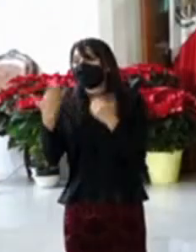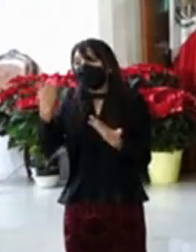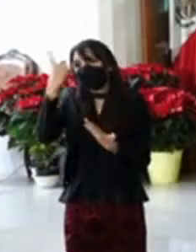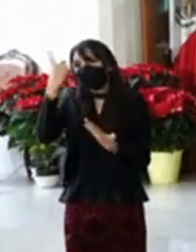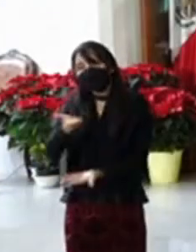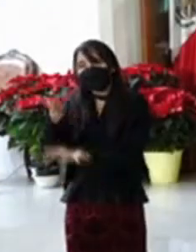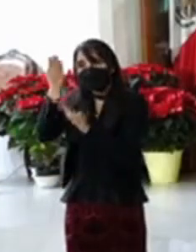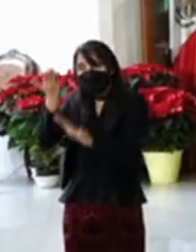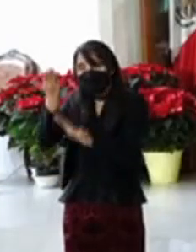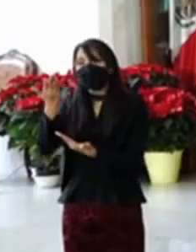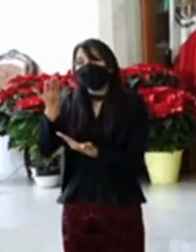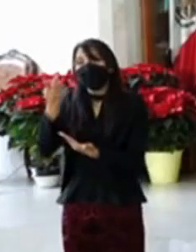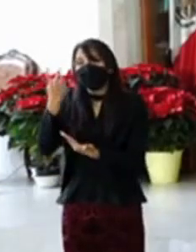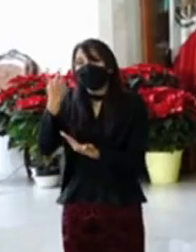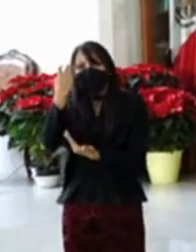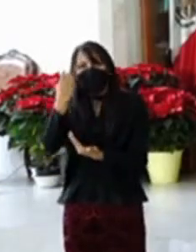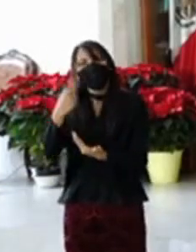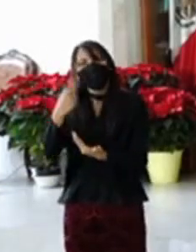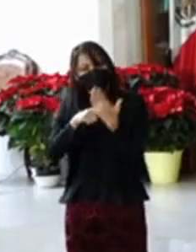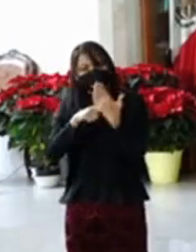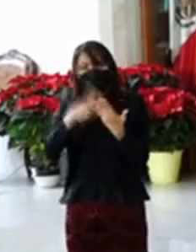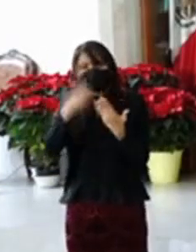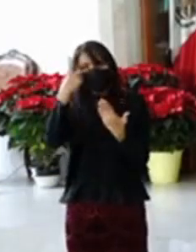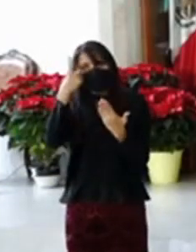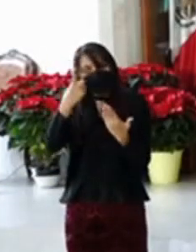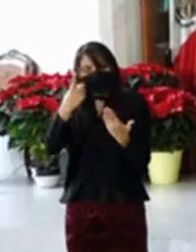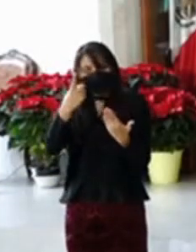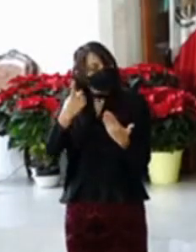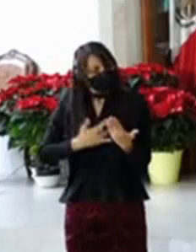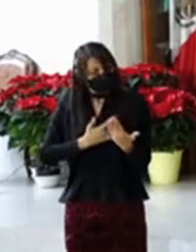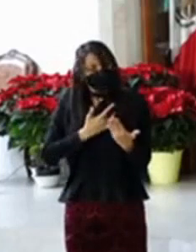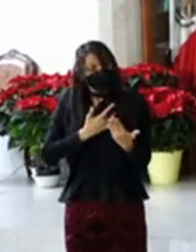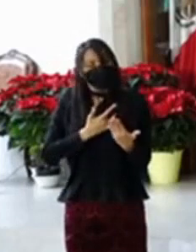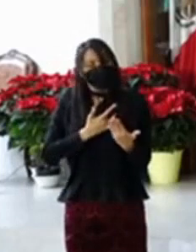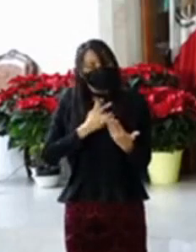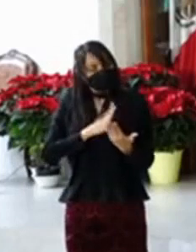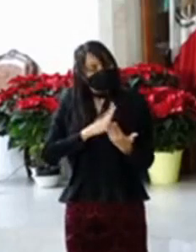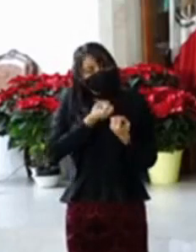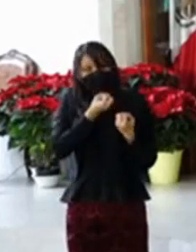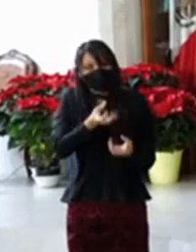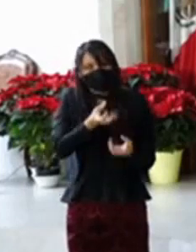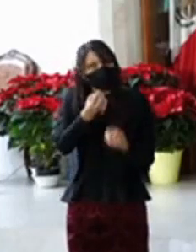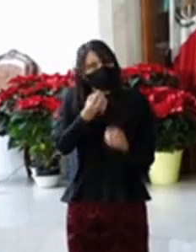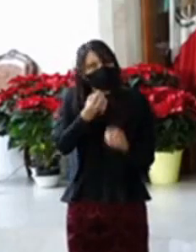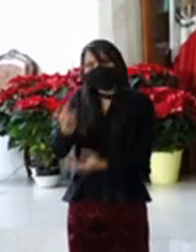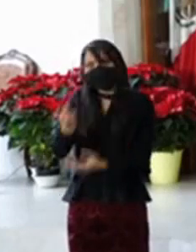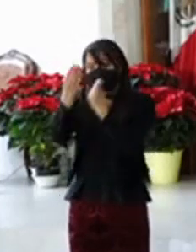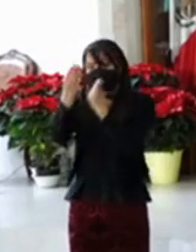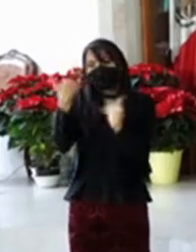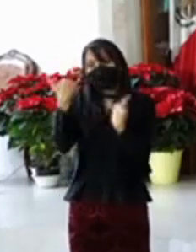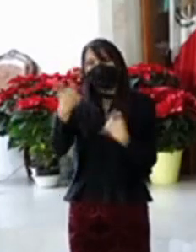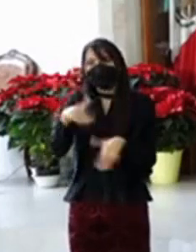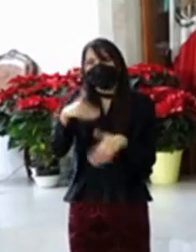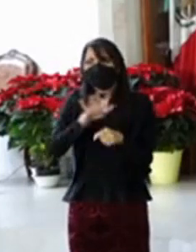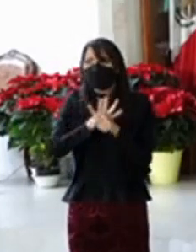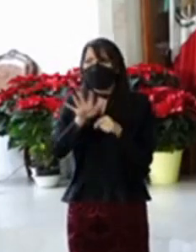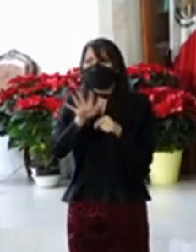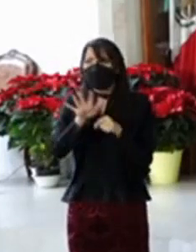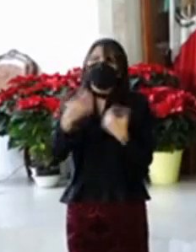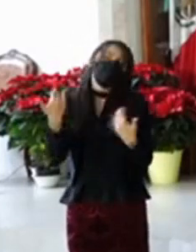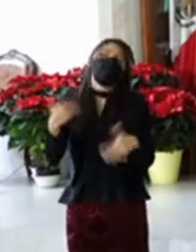aquí se muestra la providencia divina en todo su esplendor, en toda